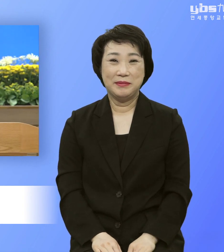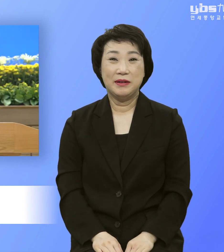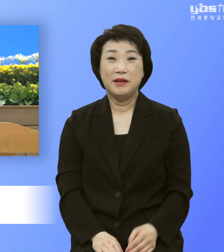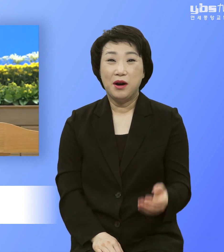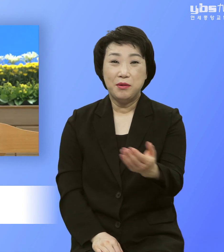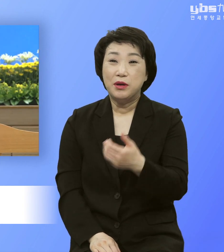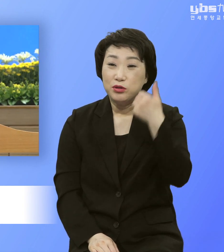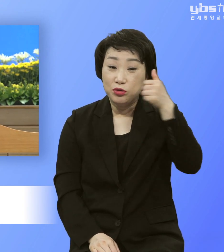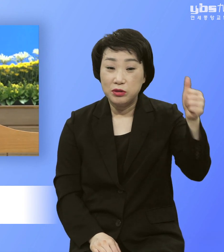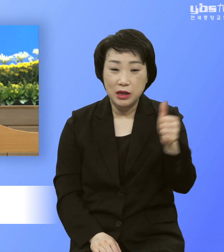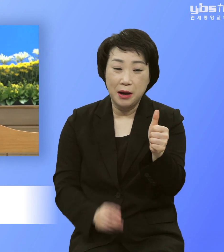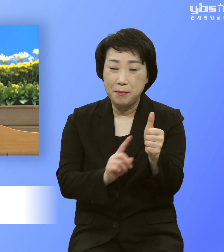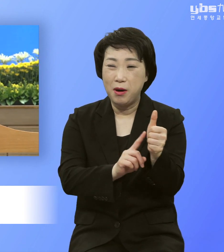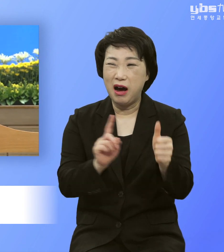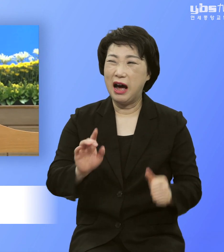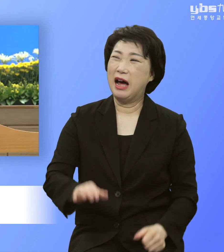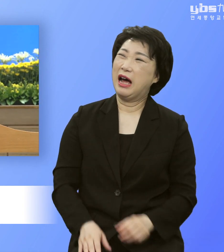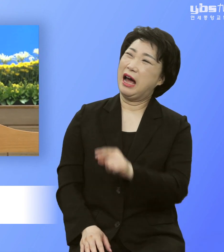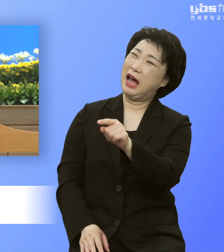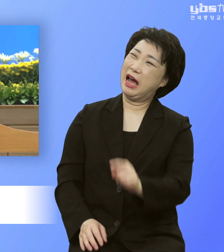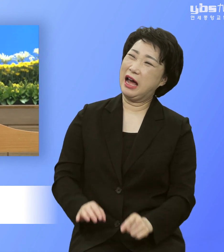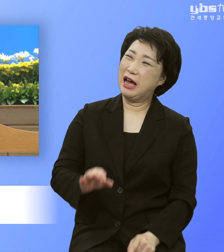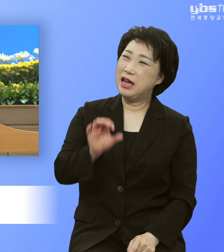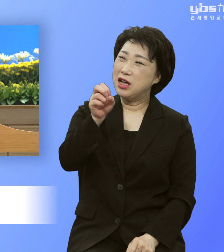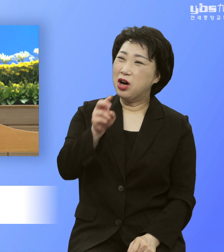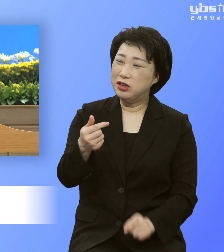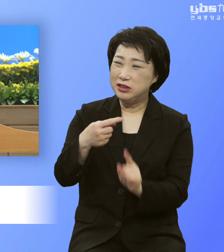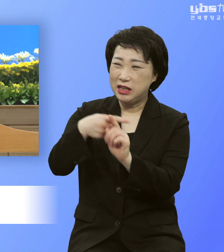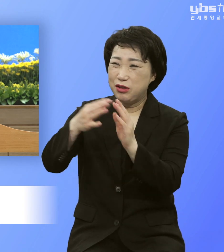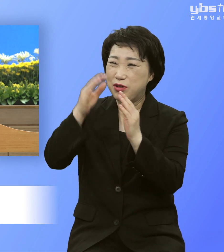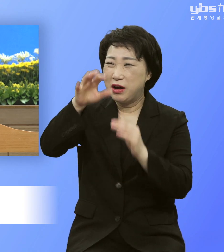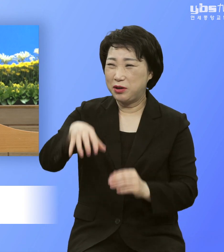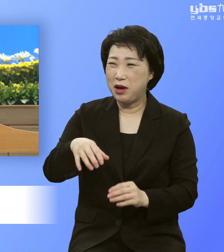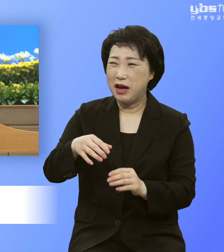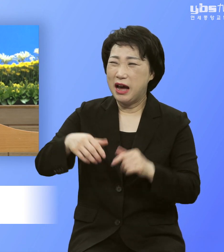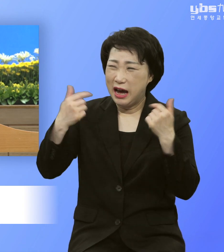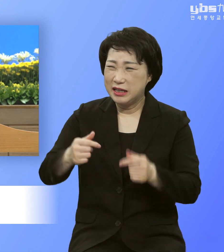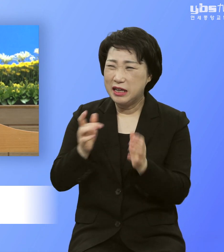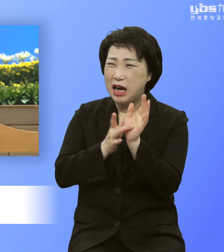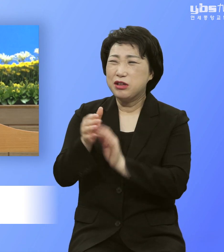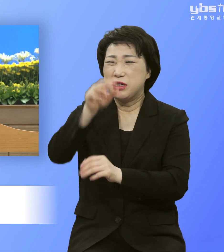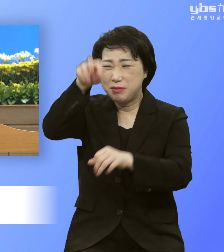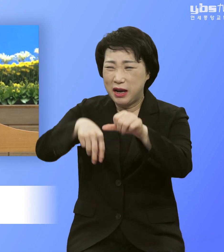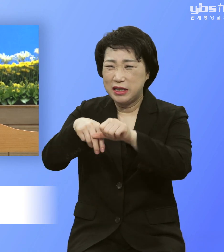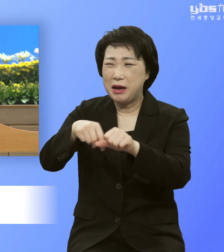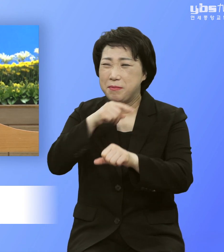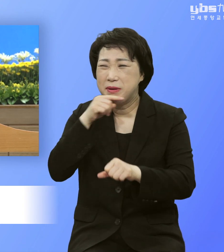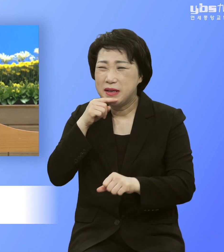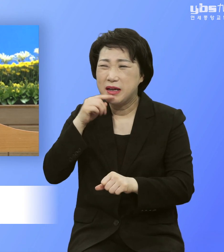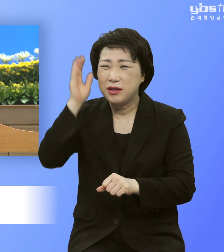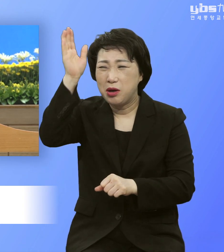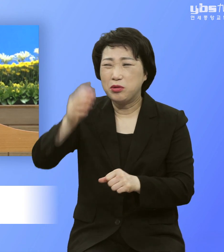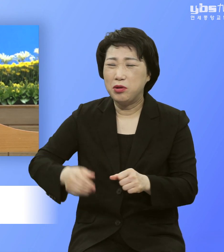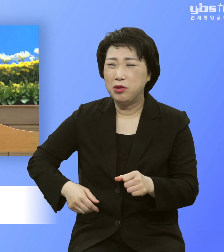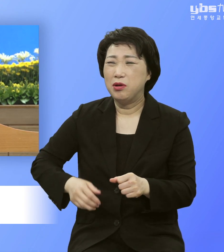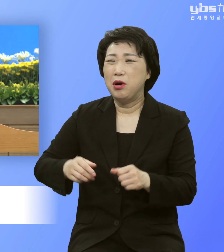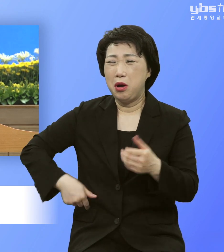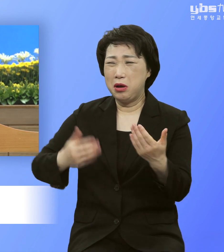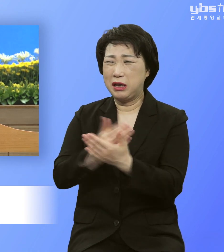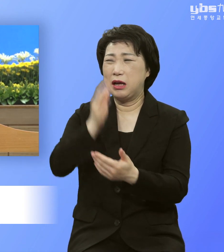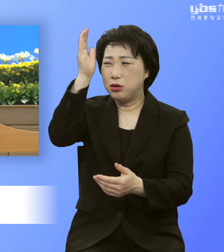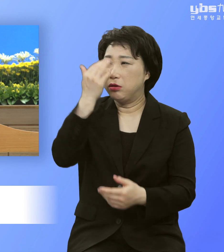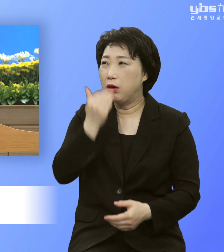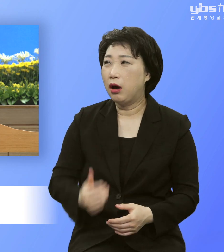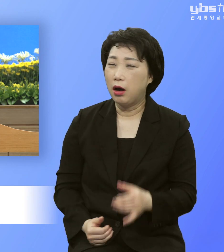근데 어떤 사람들은 왜 저께는 밤낮 예수 십자가의 피 회개 그것만 말하네요.